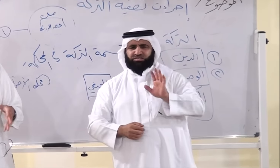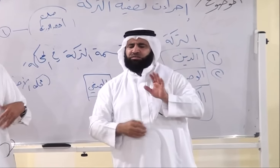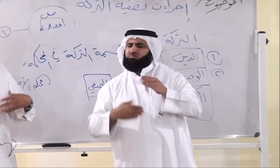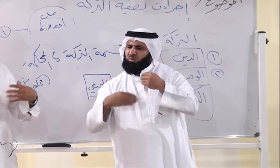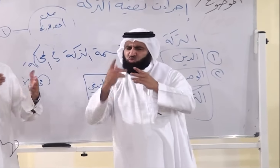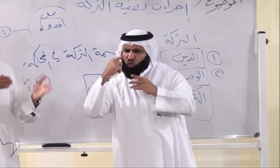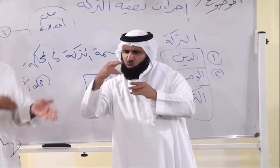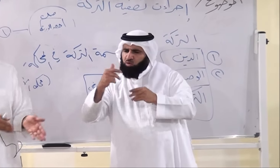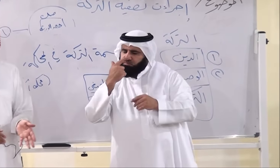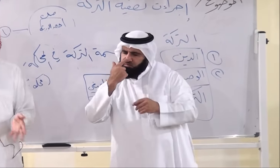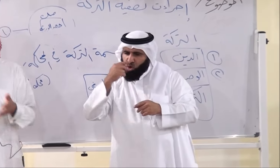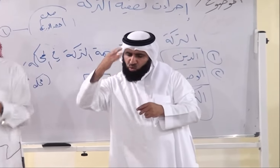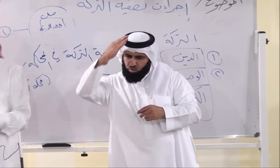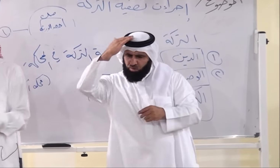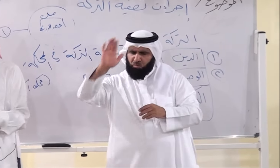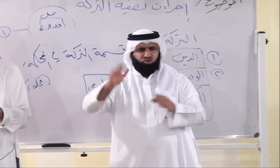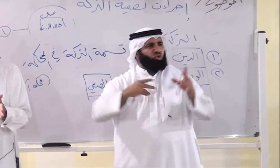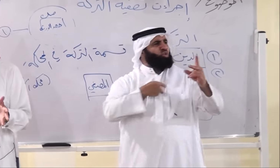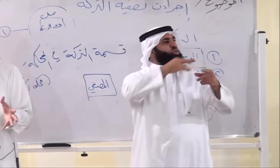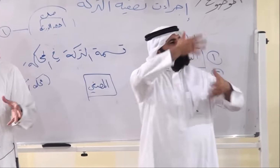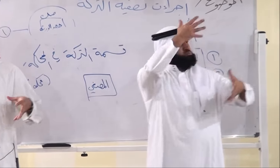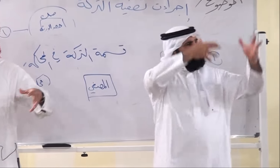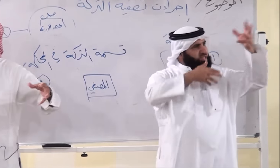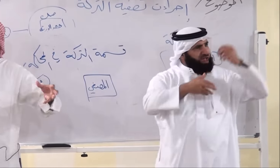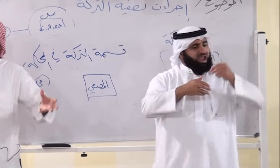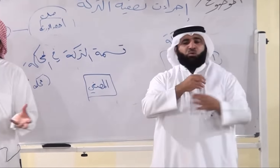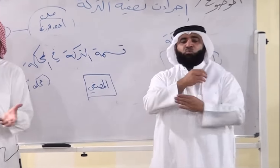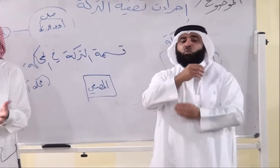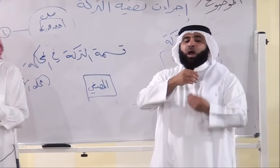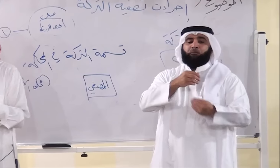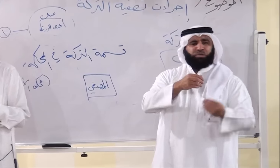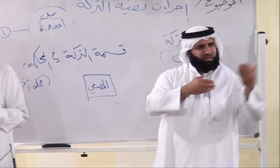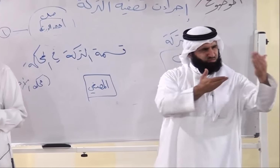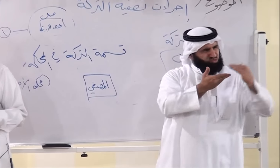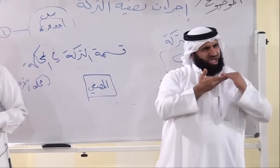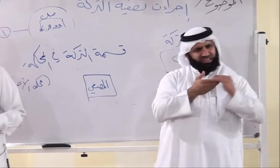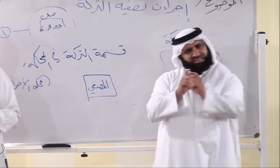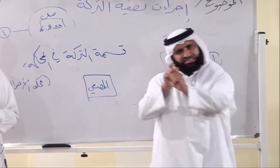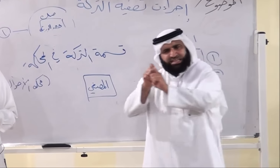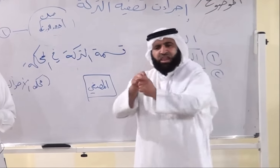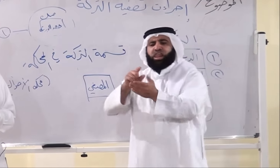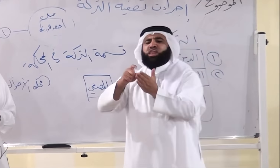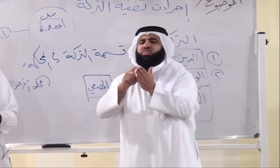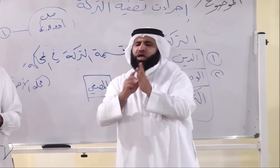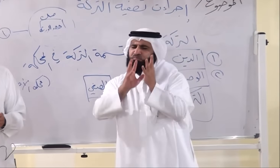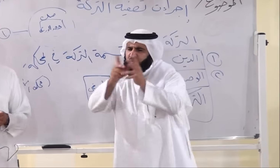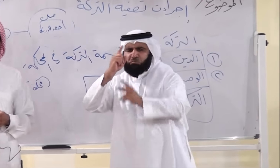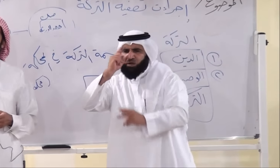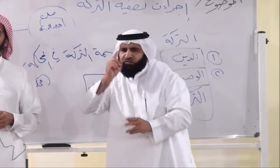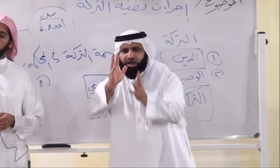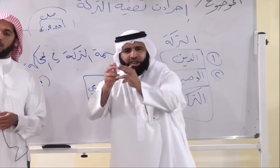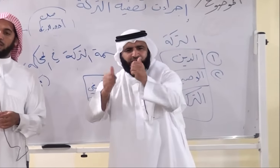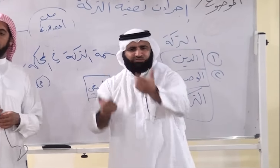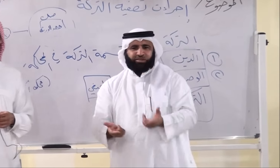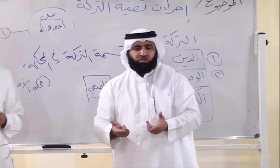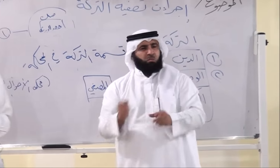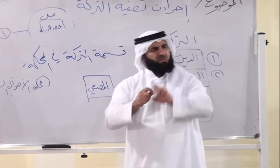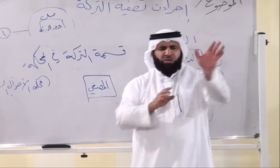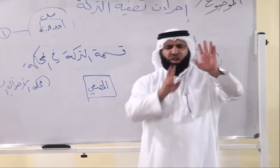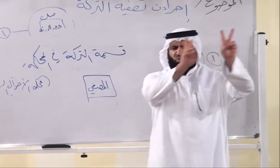استعن بأحد، بخبير، بمحامي يمسككم جميعا ويمشيها في طريق معين، لأن كل